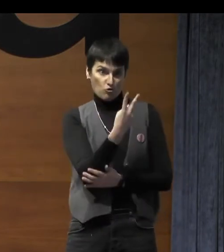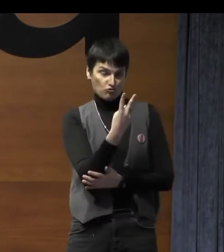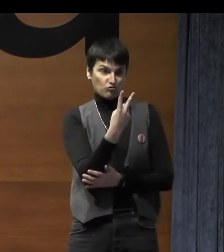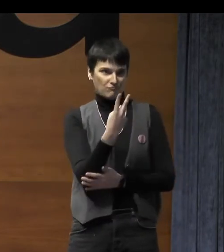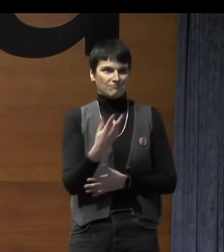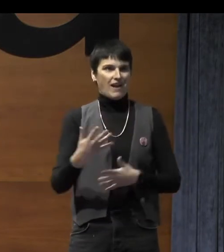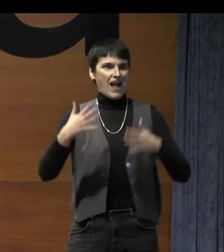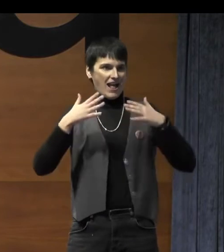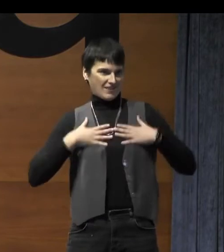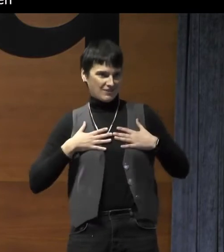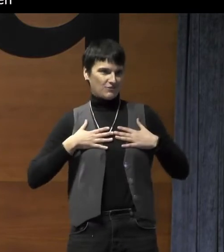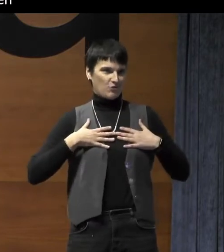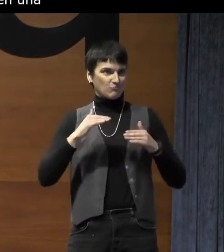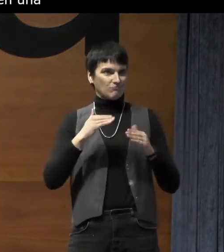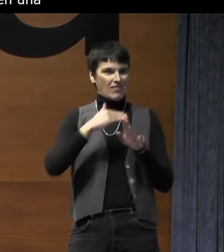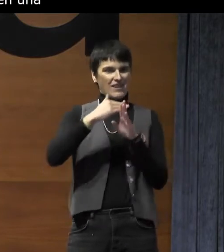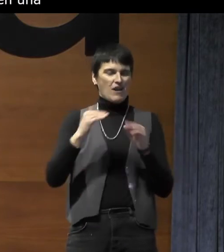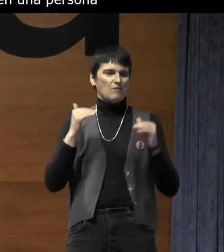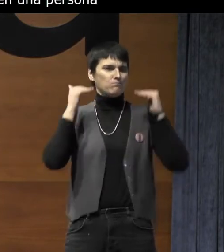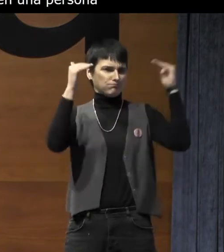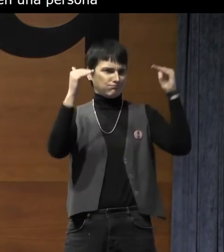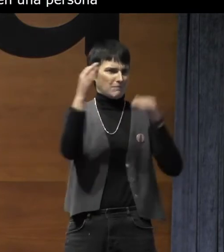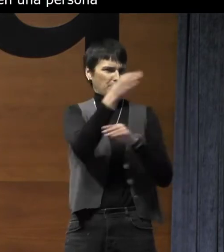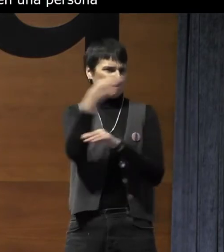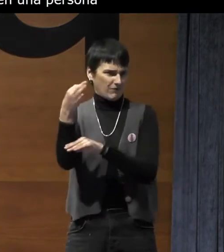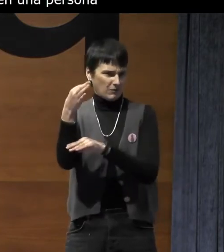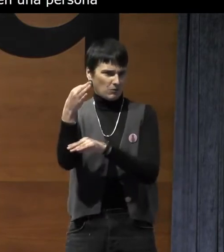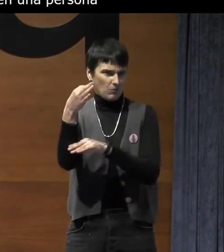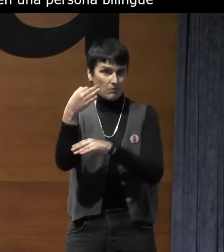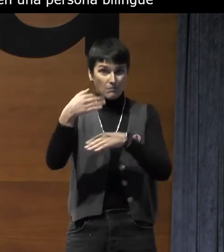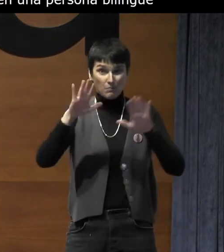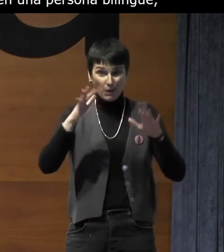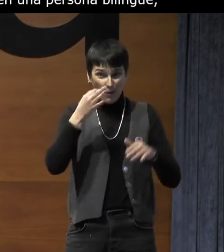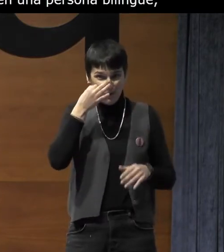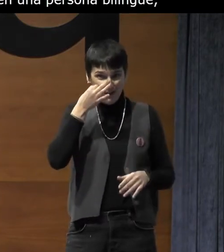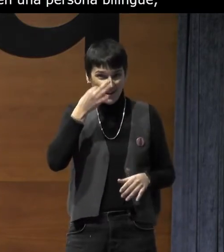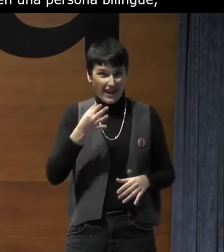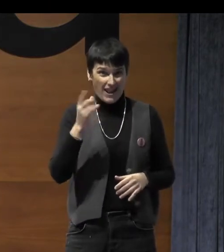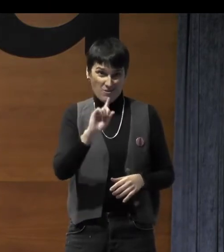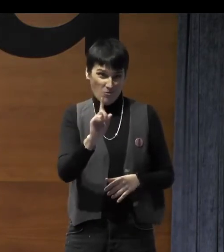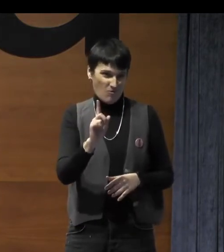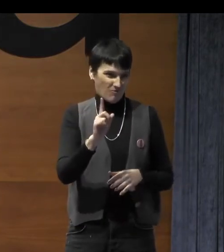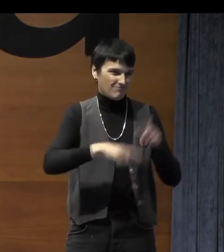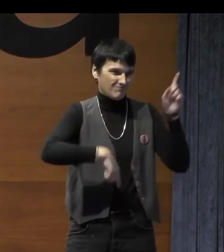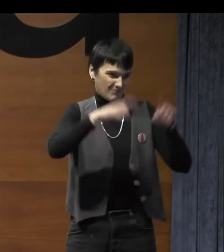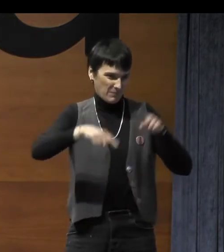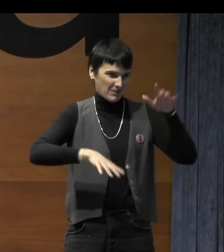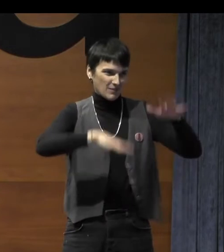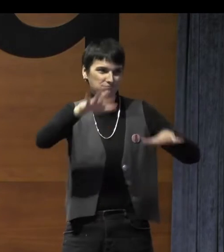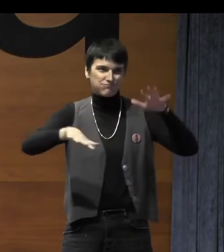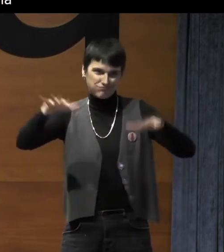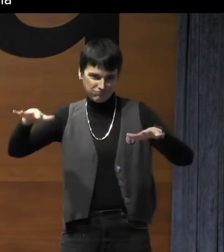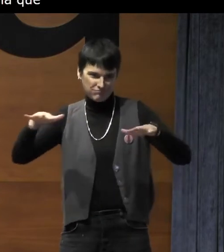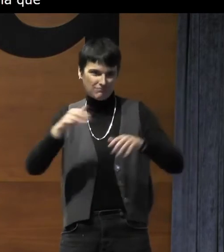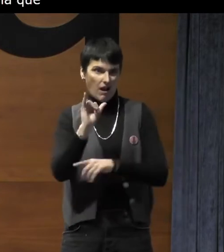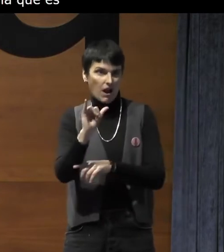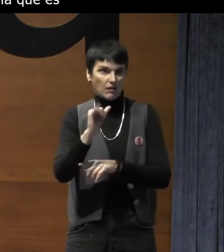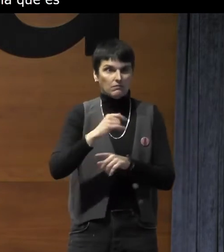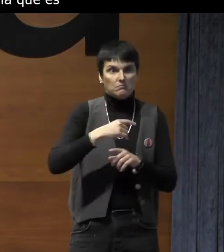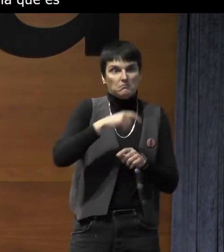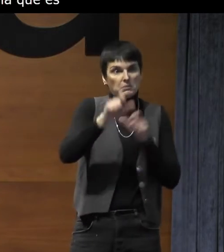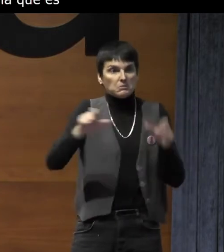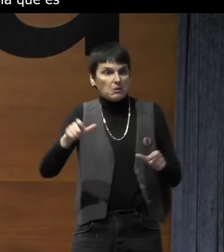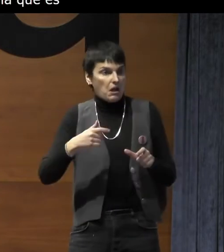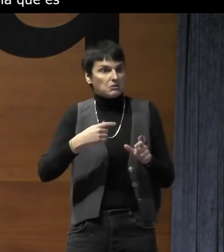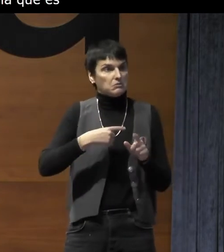una persona bilingüe, enseguida pensamos en una persona que es competente en dos lenguas,